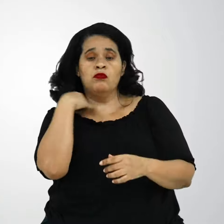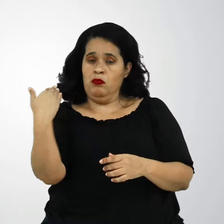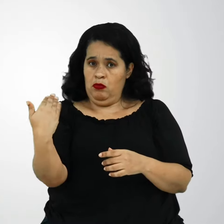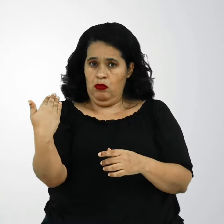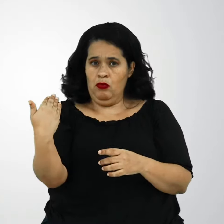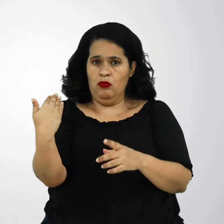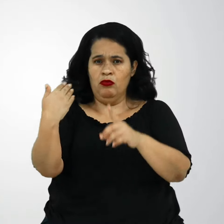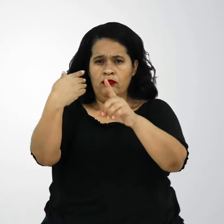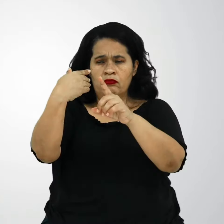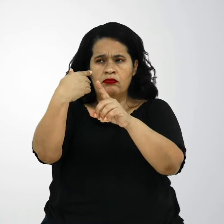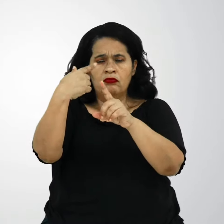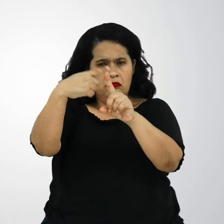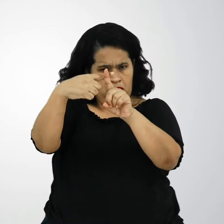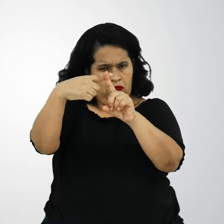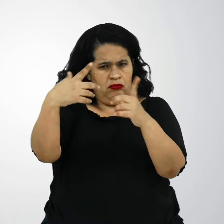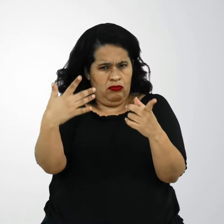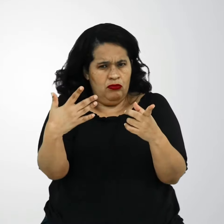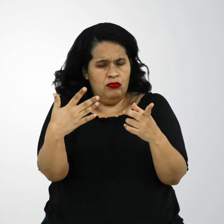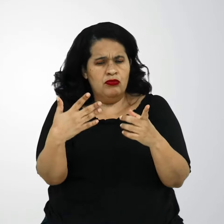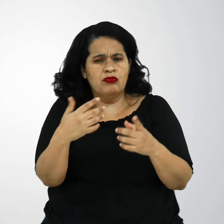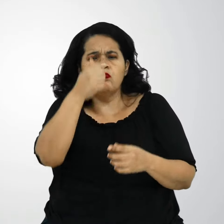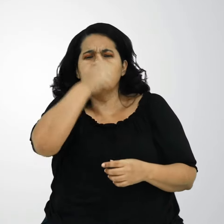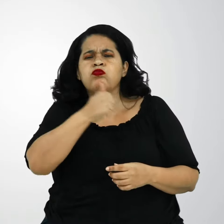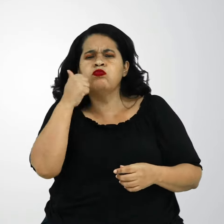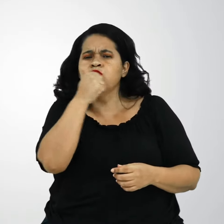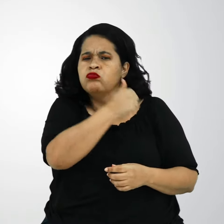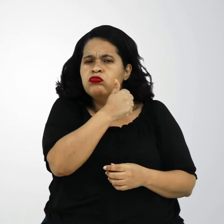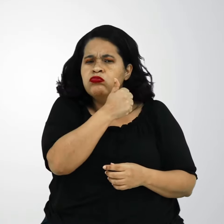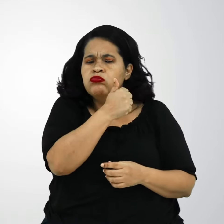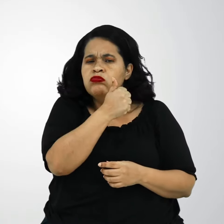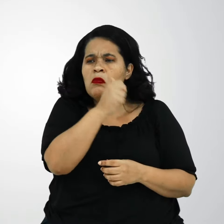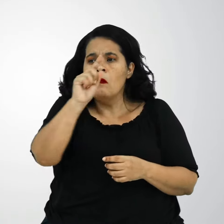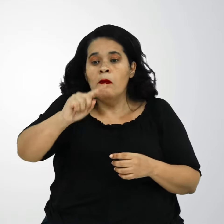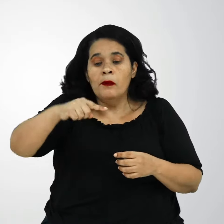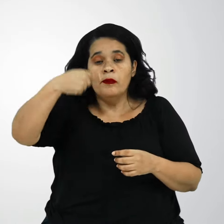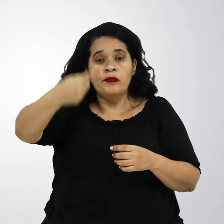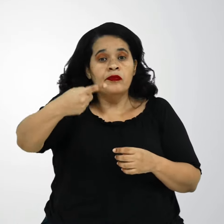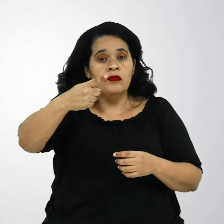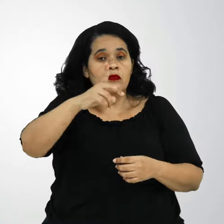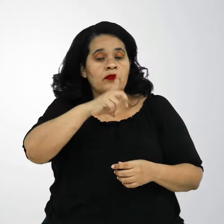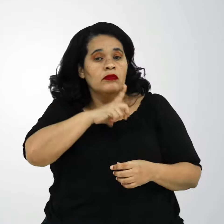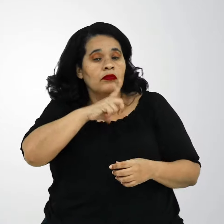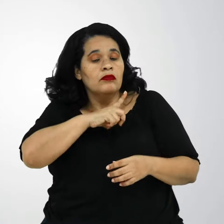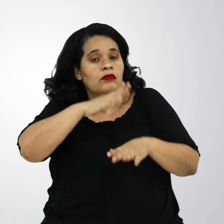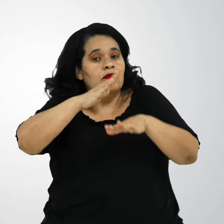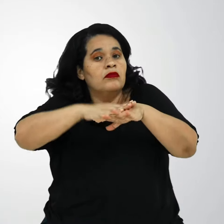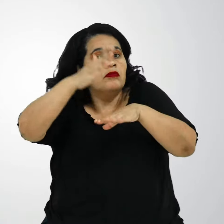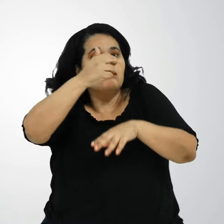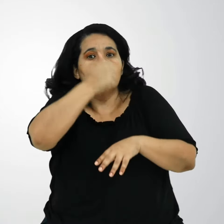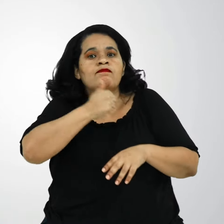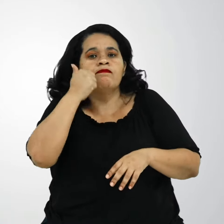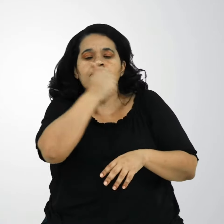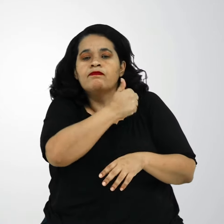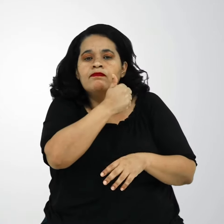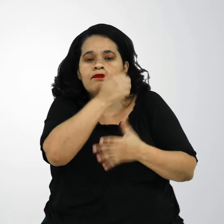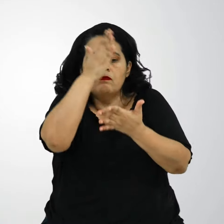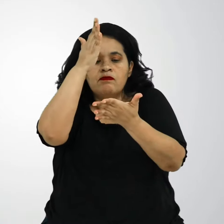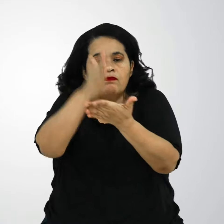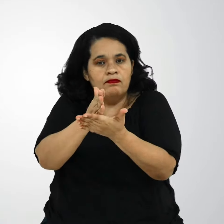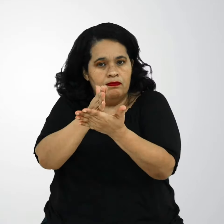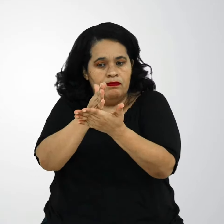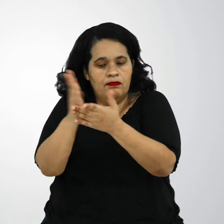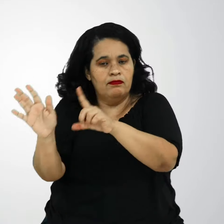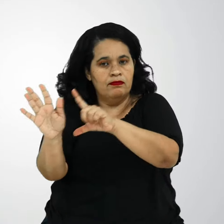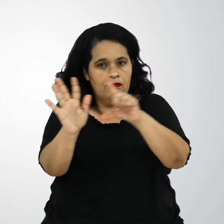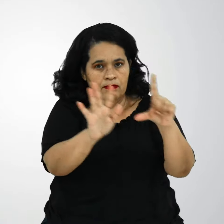ele é sacrificado, e aí restariam mais o sacrifício dele aconteceu na metade da semana, e teria